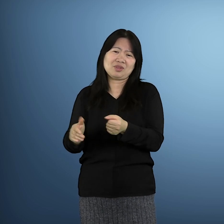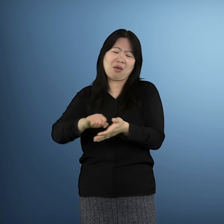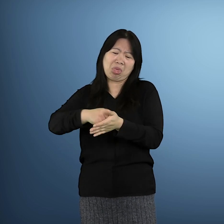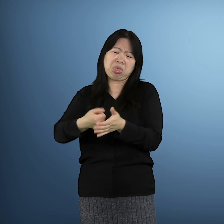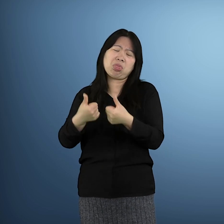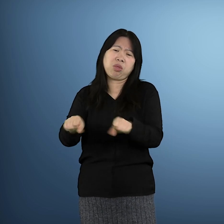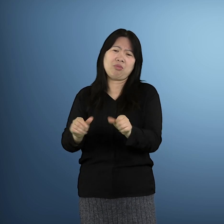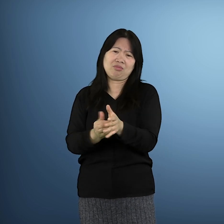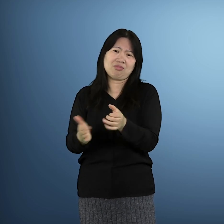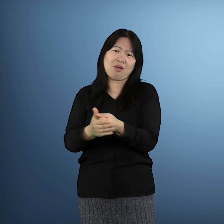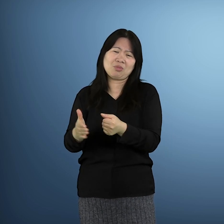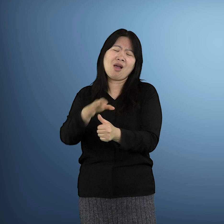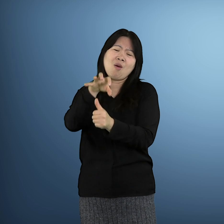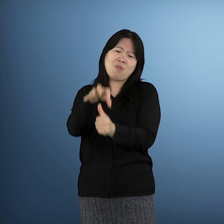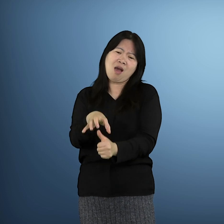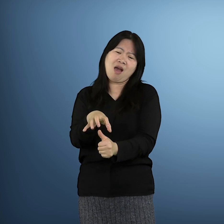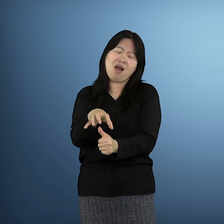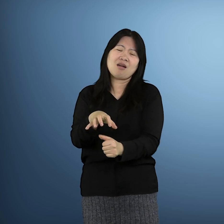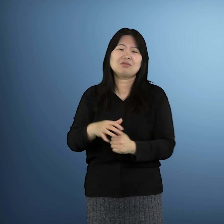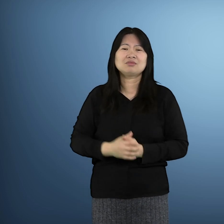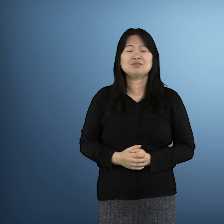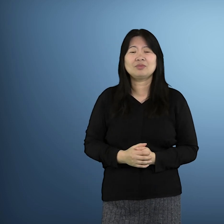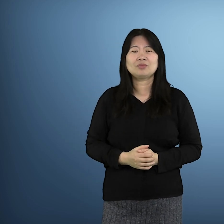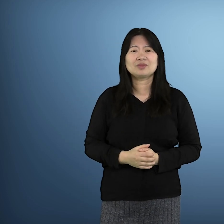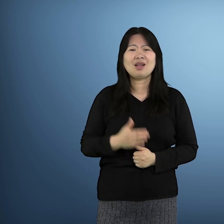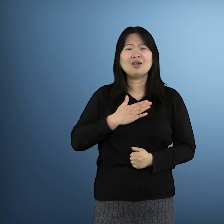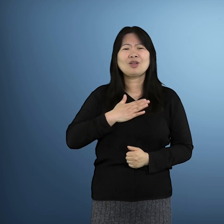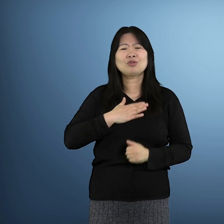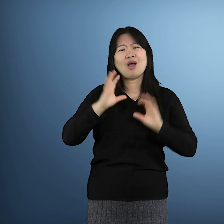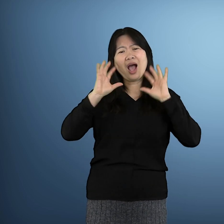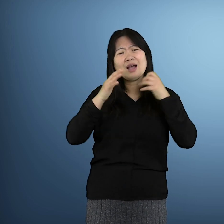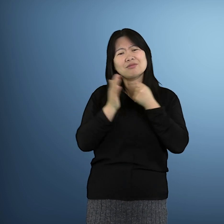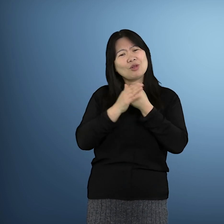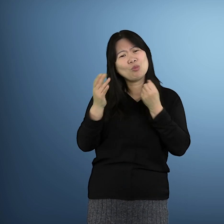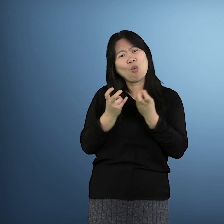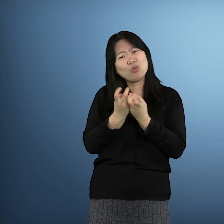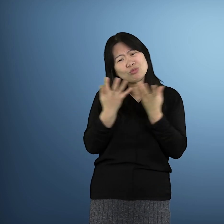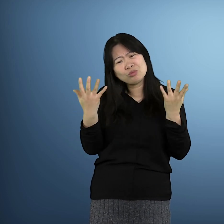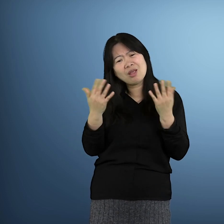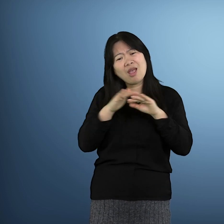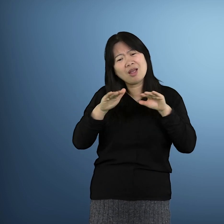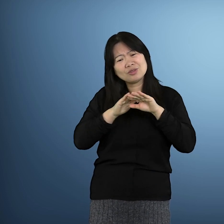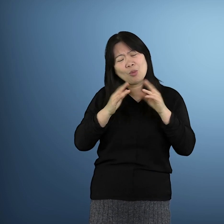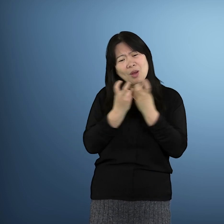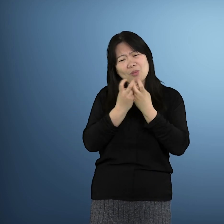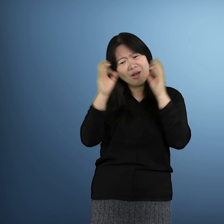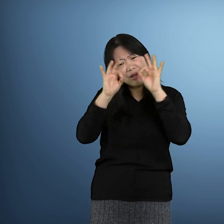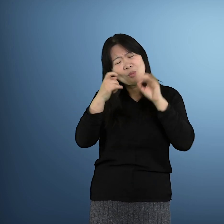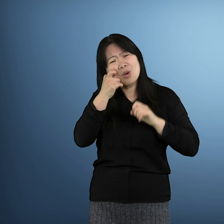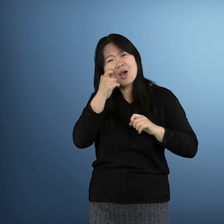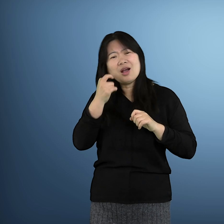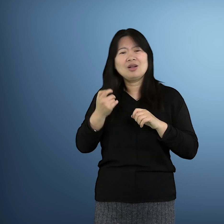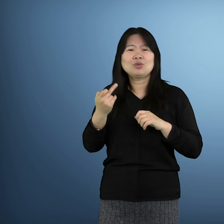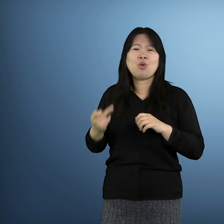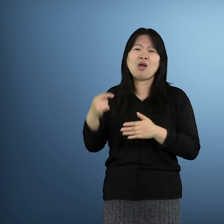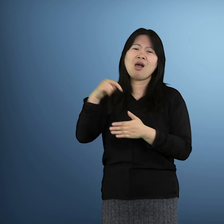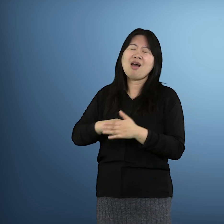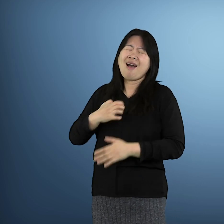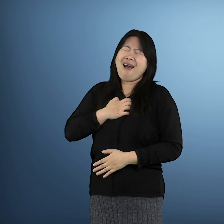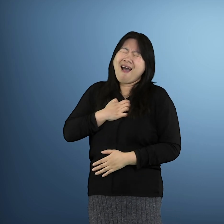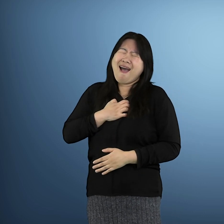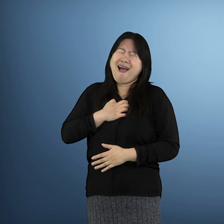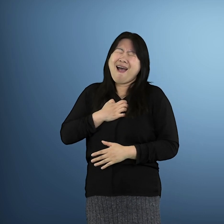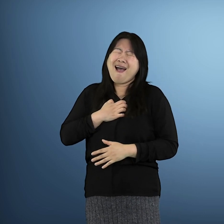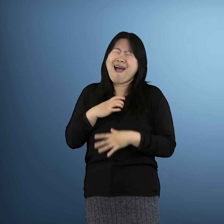갇혔어요. 근데 어린 자기도 그걸 어떻게 할 수가 없는 거죠. 동생은 안에서 겁에